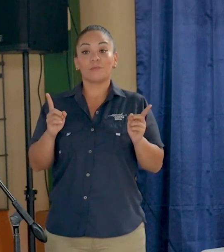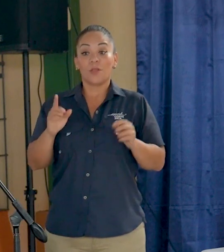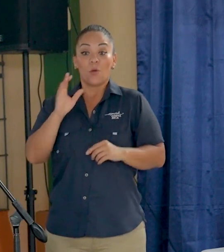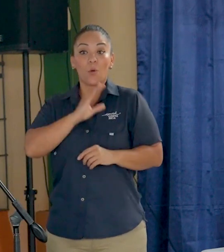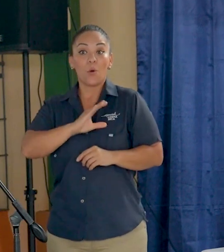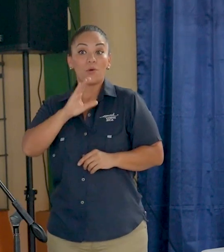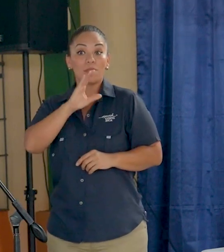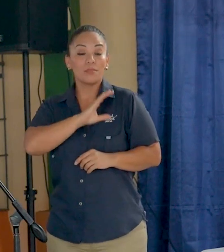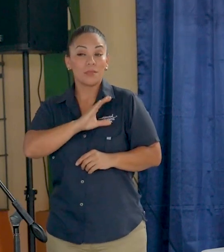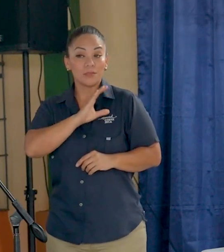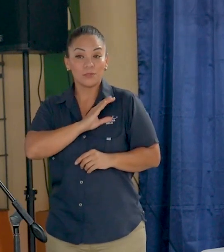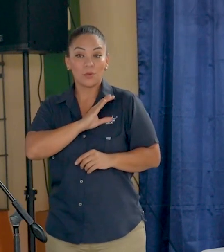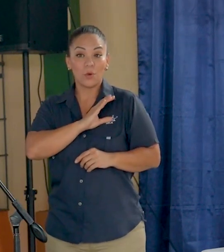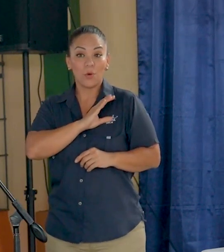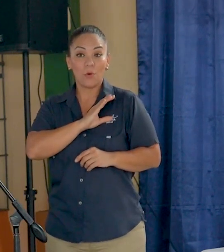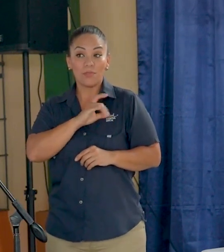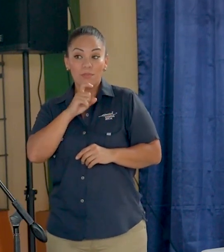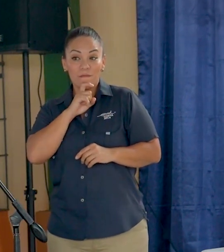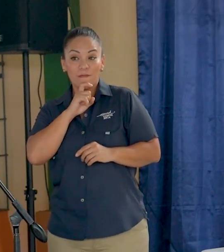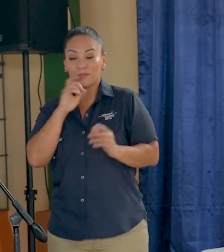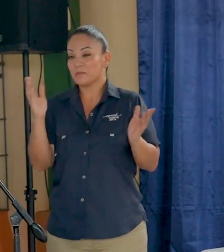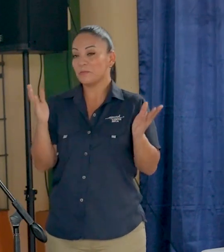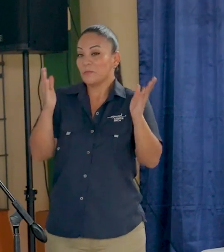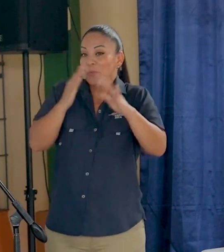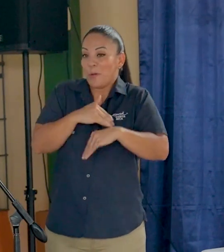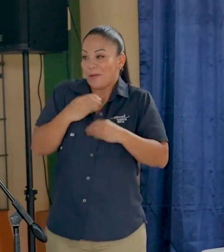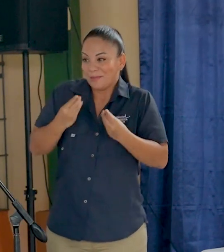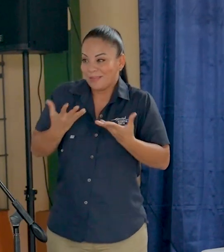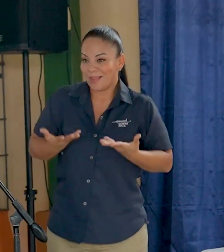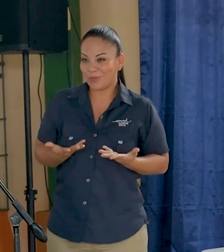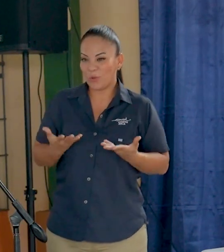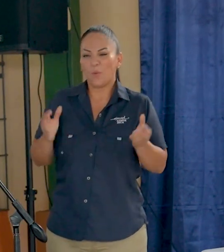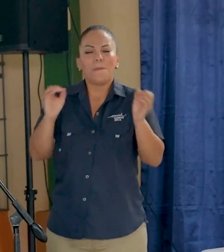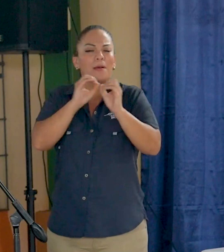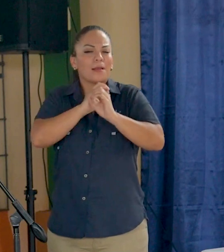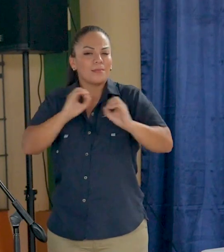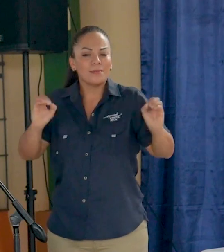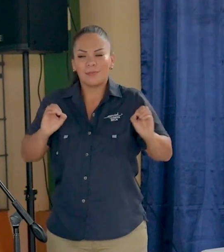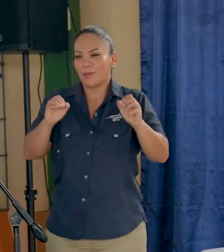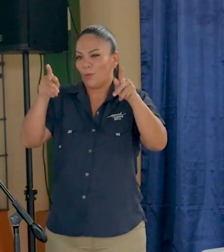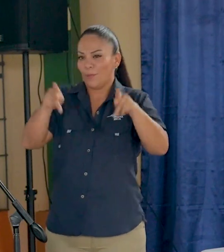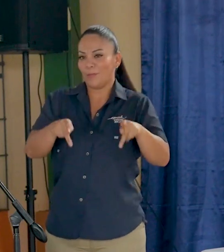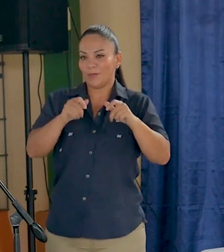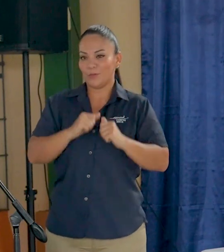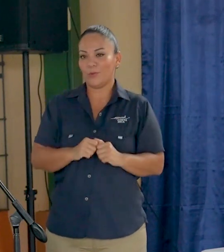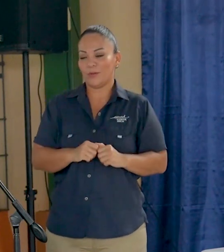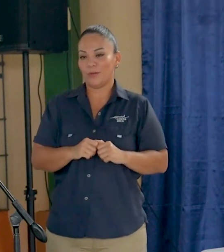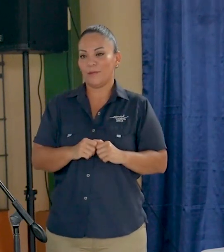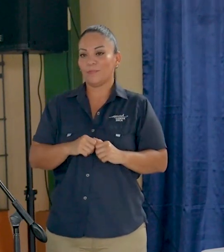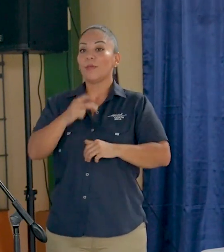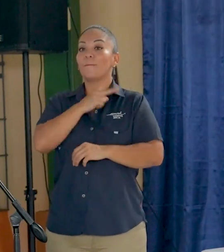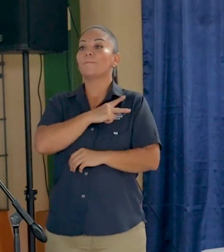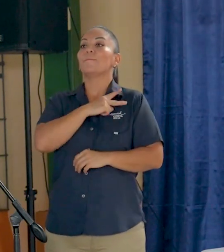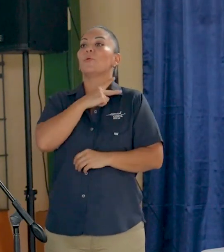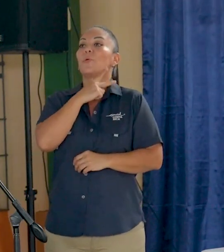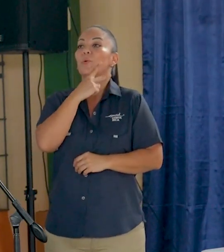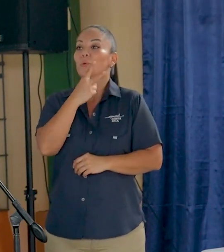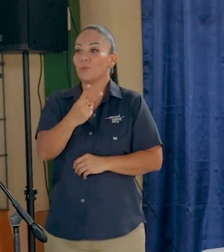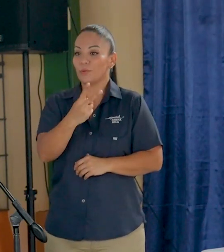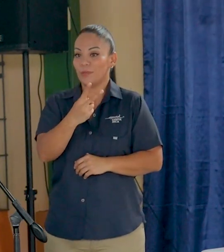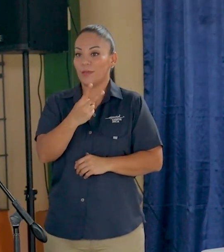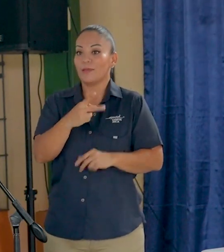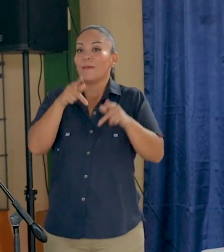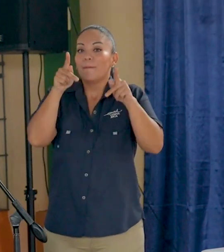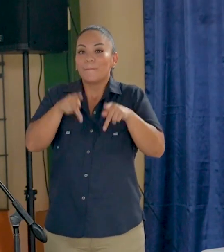condición demasiado adversa para ningún ser humano cuando la voluntad de